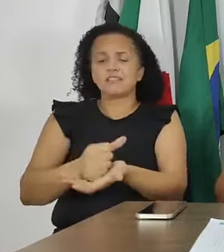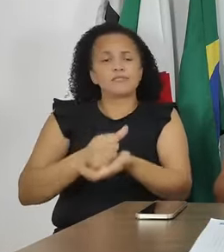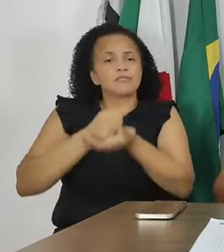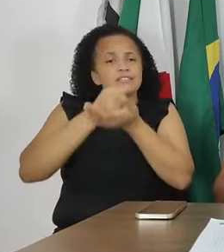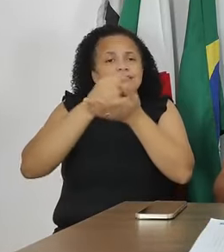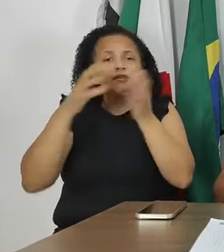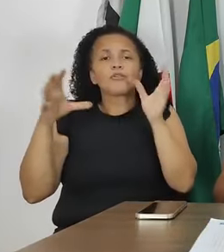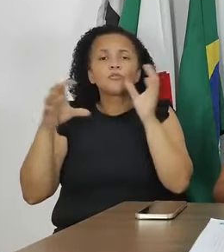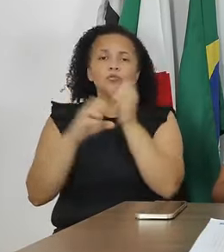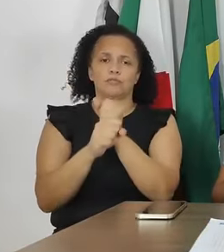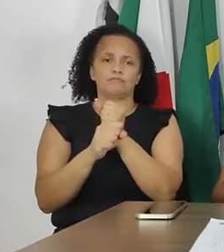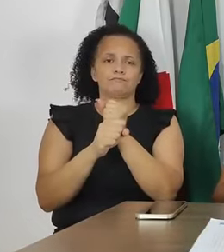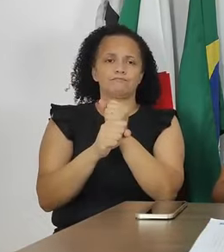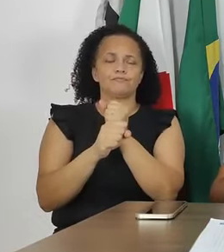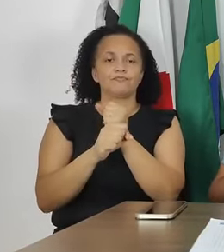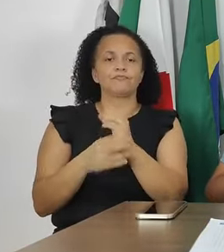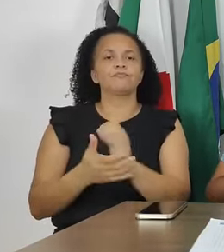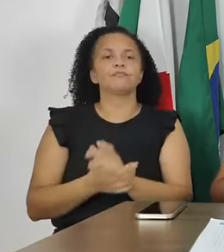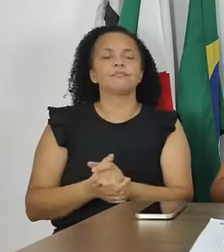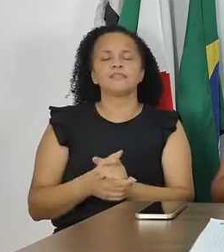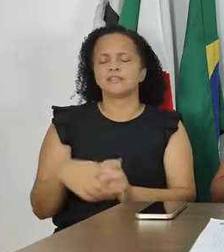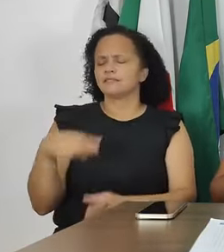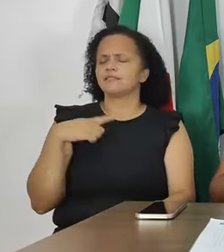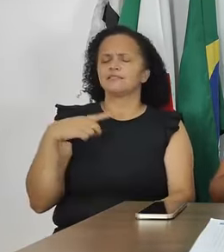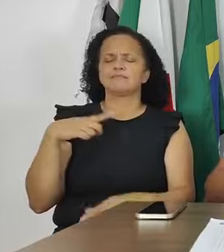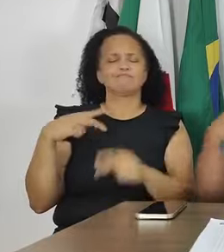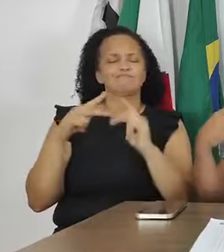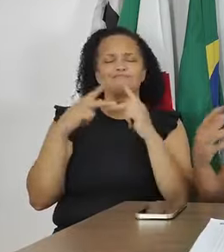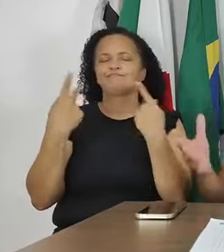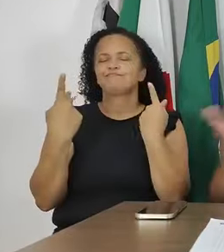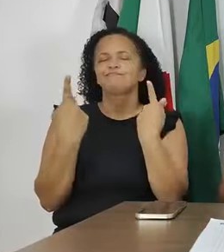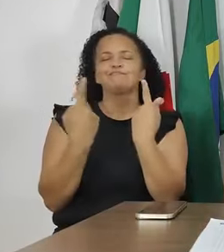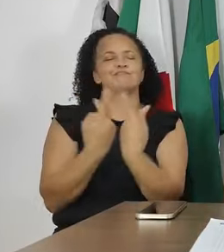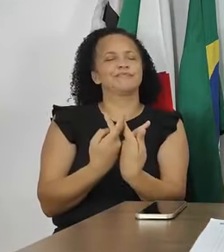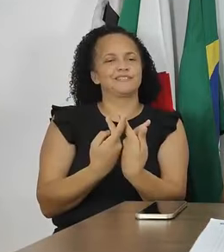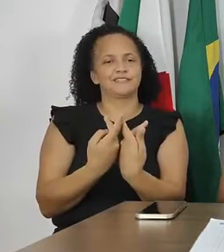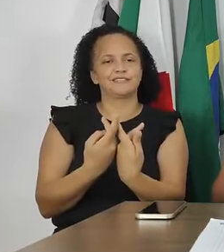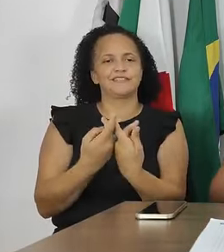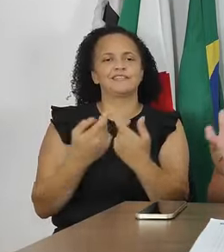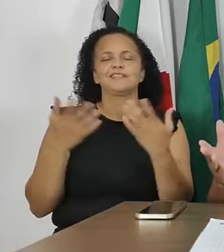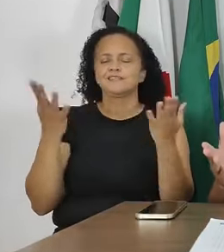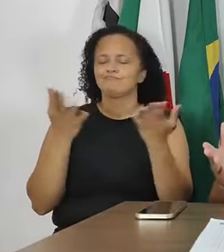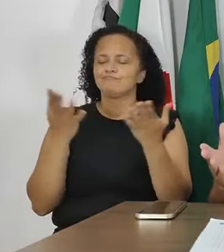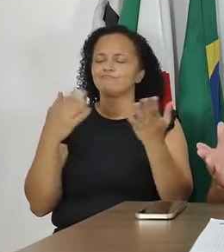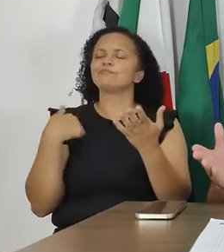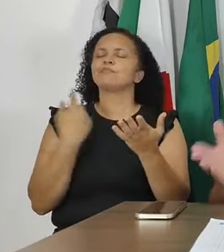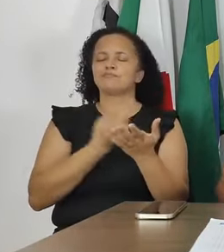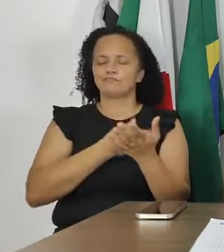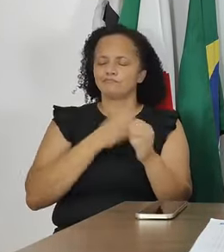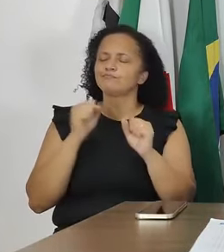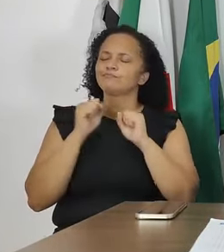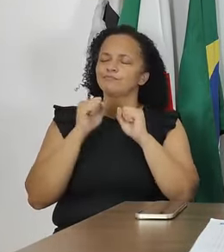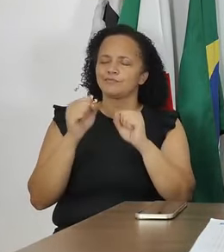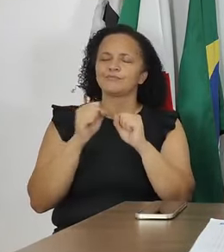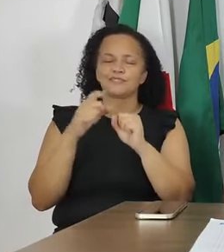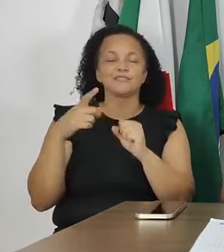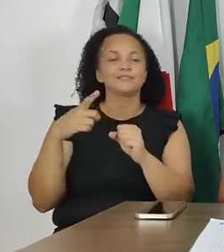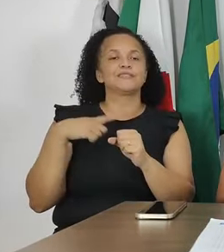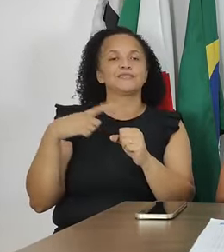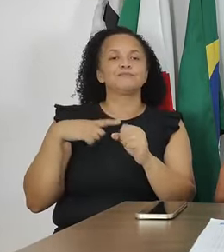deixando-nos uma gloriosa herança e nos tornando coparticipantes da vida e da natureza de